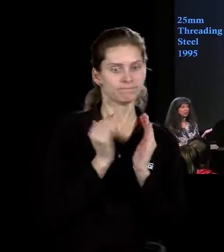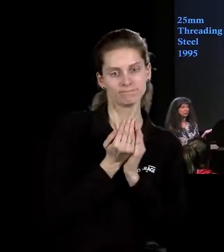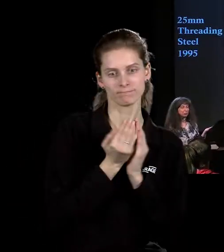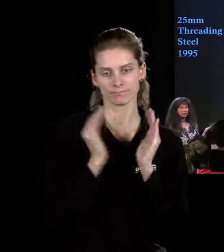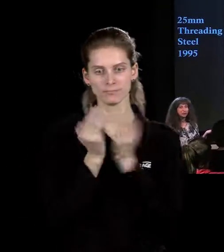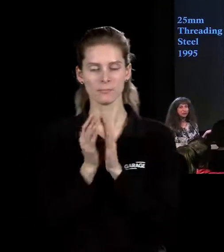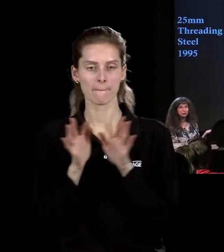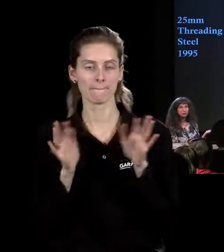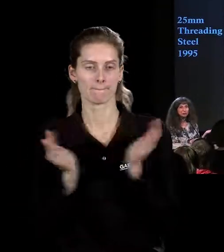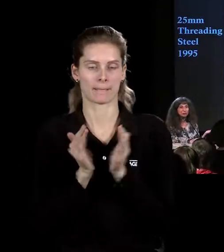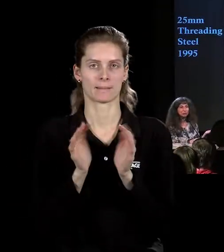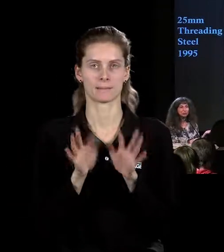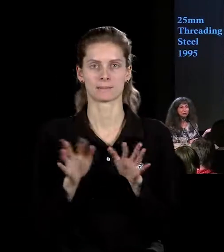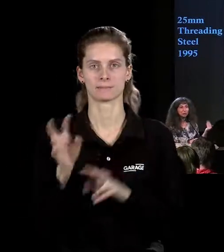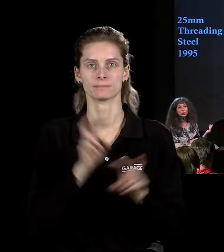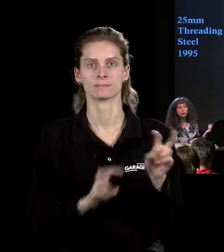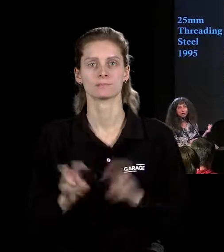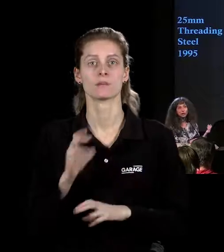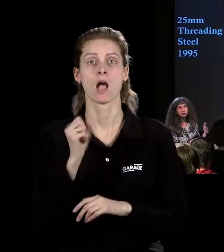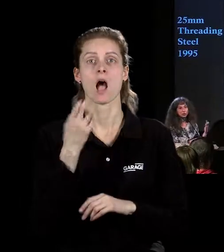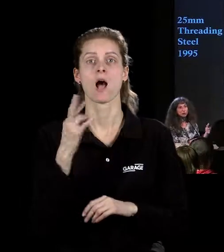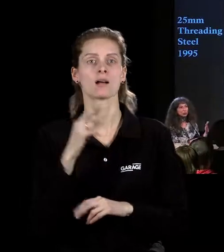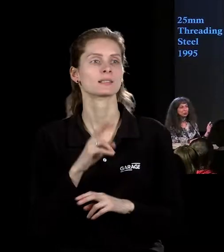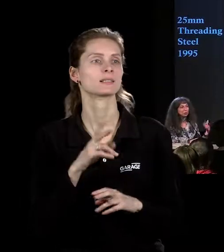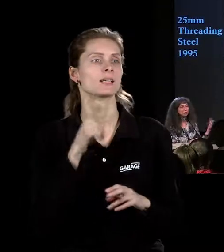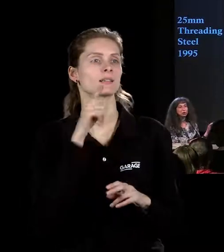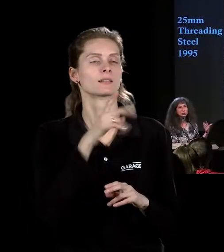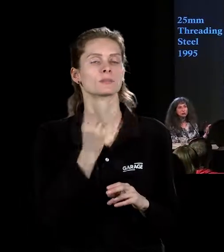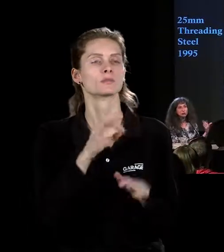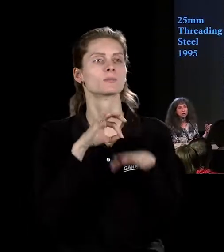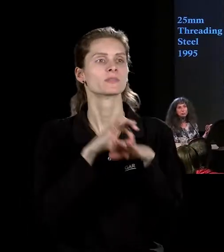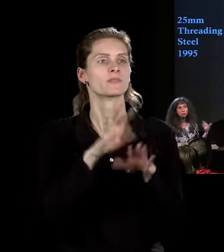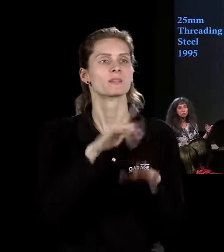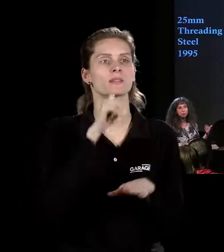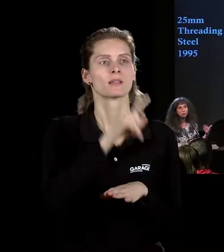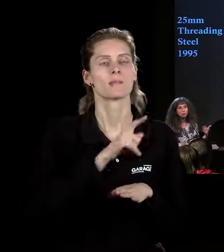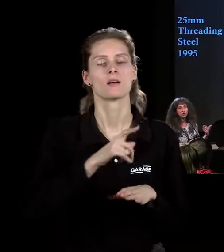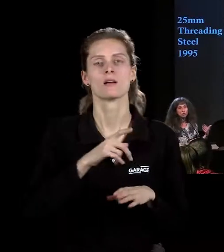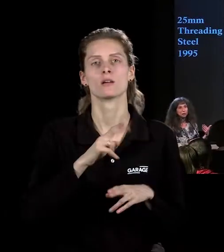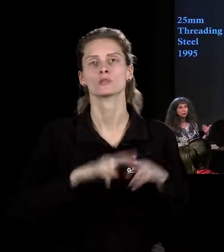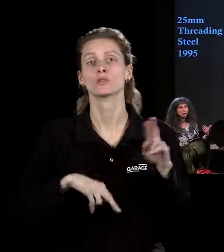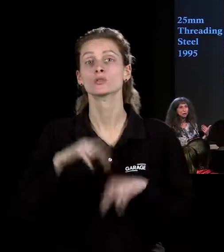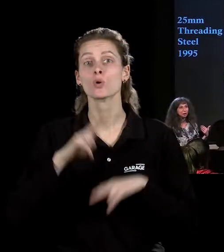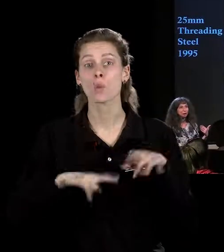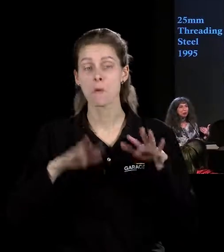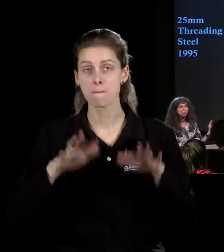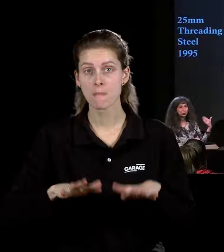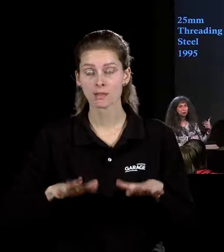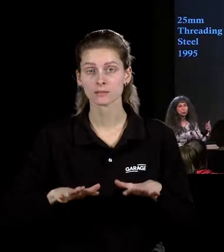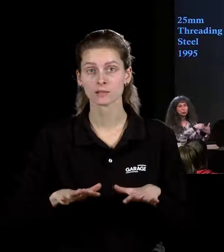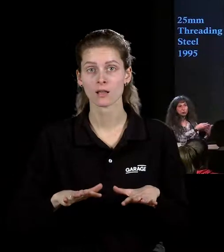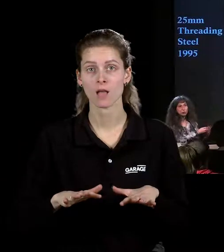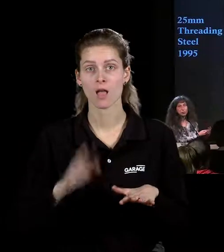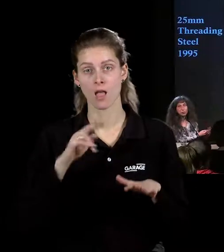Эта акция проходила на стройке одного из первых строящихся в Пекине небоскребов, где он, собственно говоря, лежал